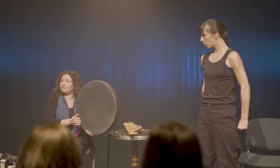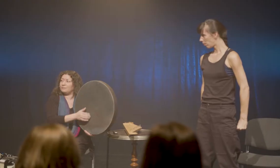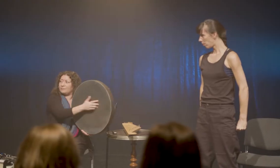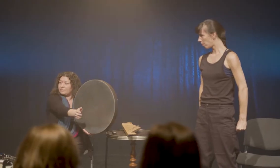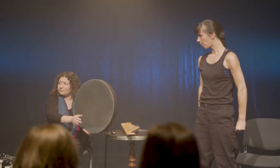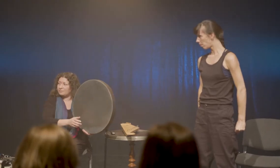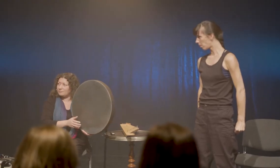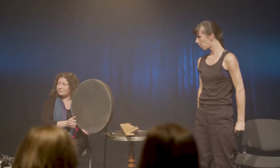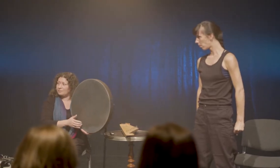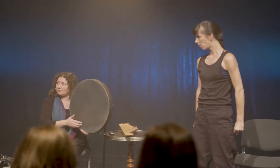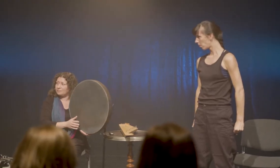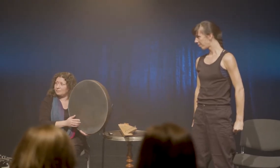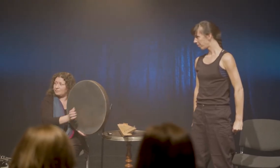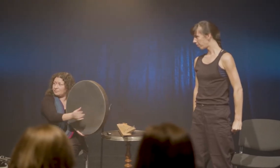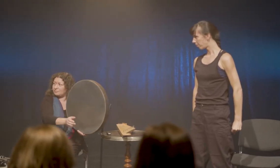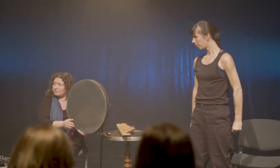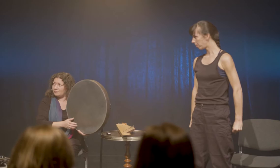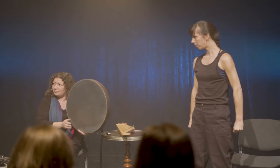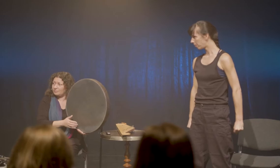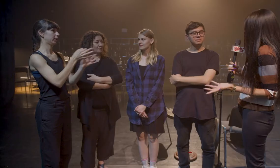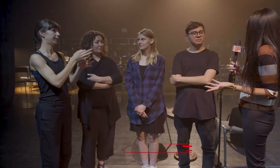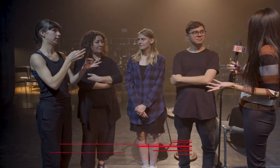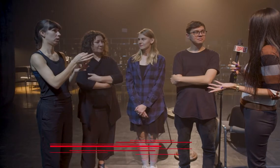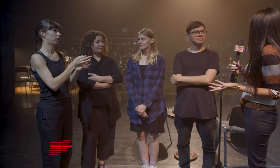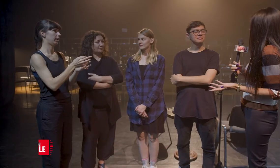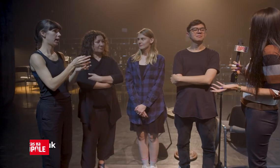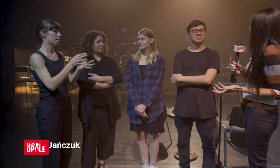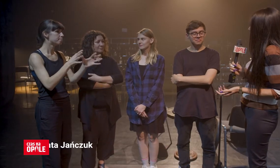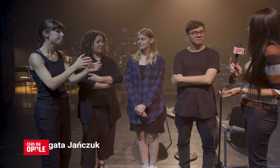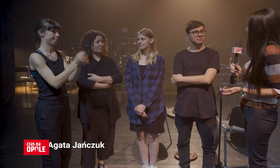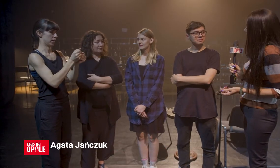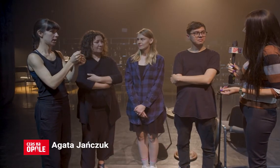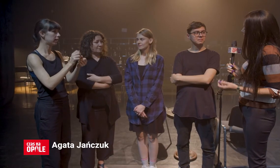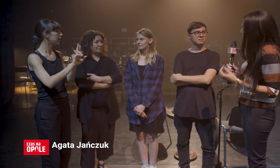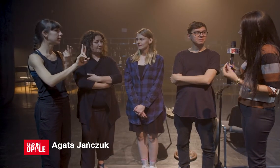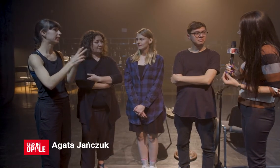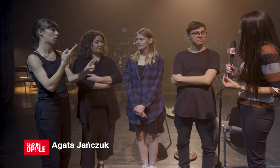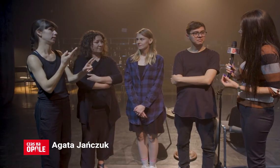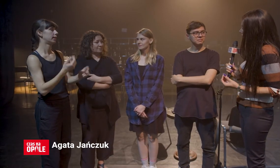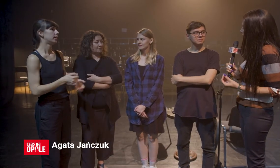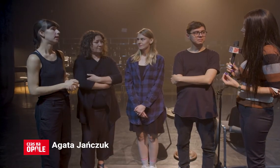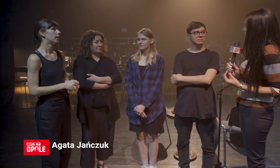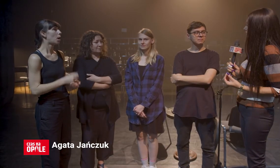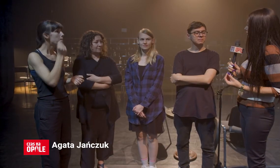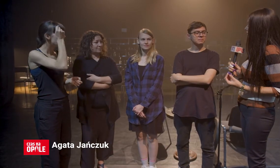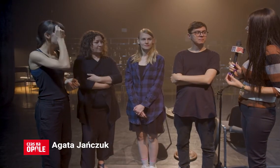skąd dobór takiej sztuki, bo to duńska legenda, i skąd pomysł na przedstawienie dla